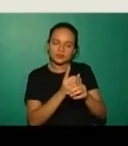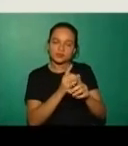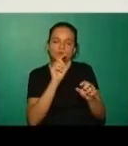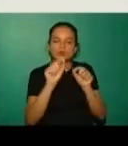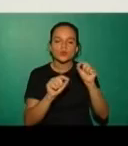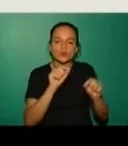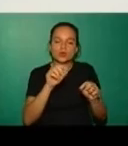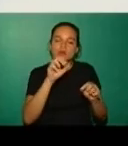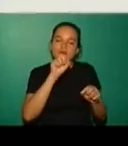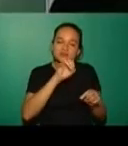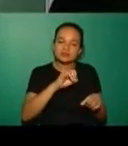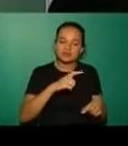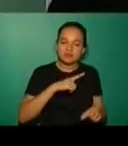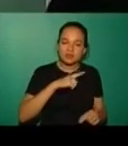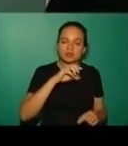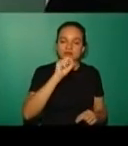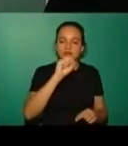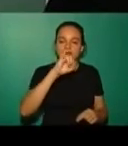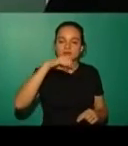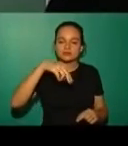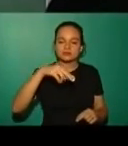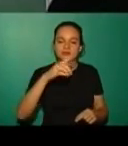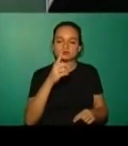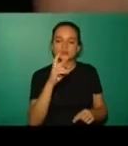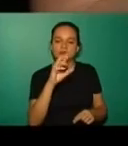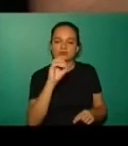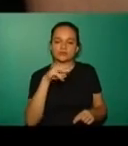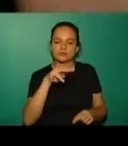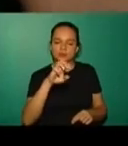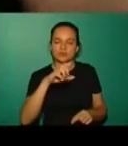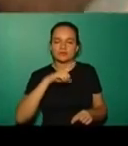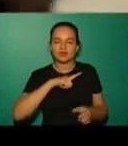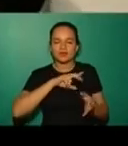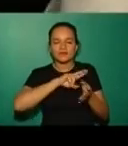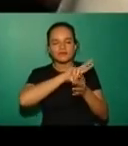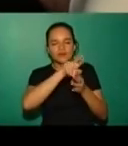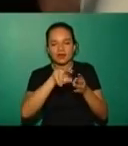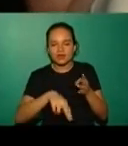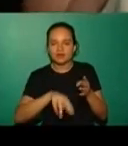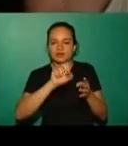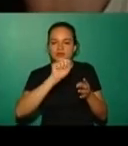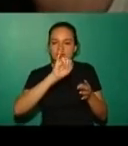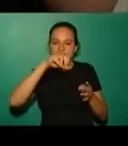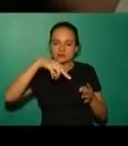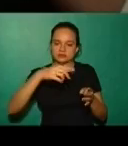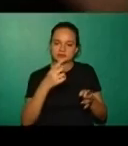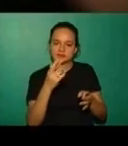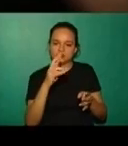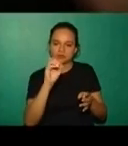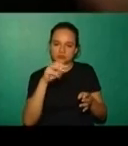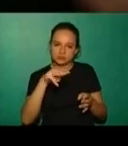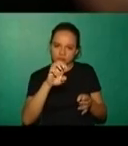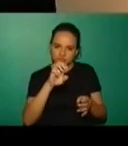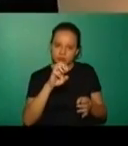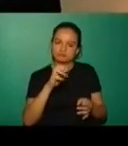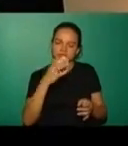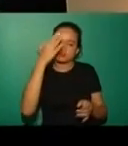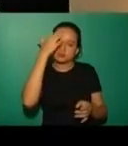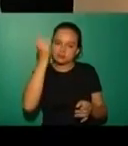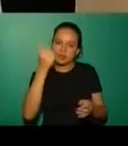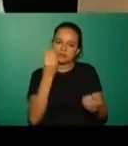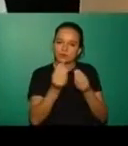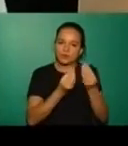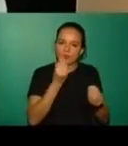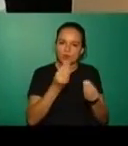definir uma síndrome. Muitas síndromes você consegue fazer este raciocínio e definir